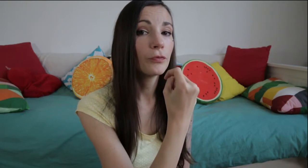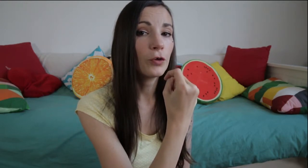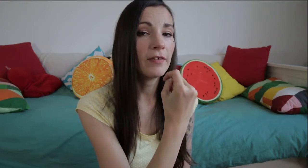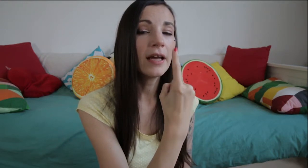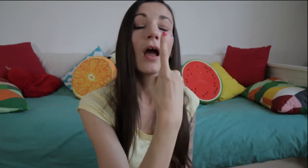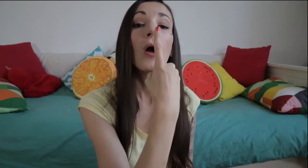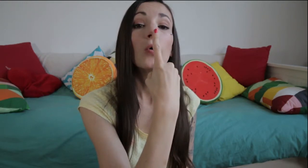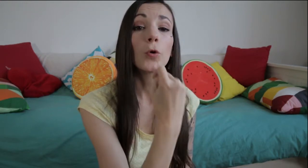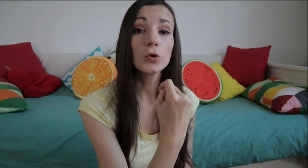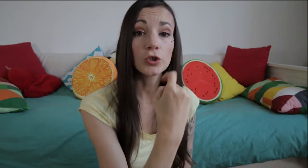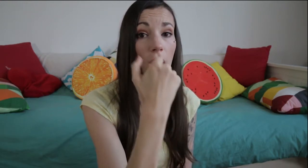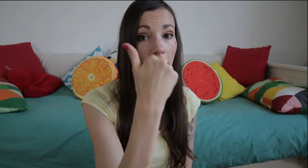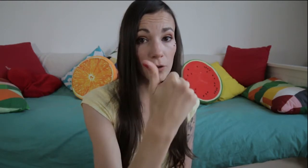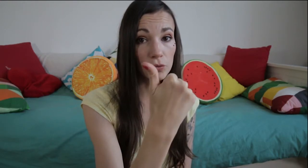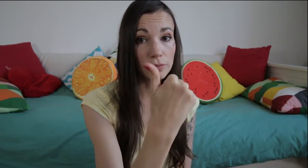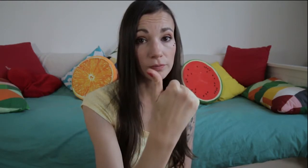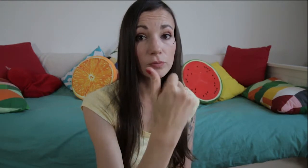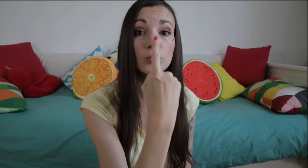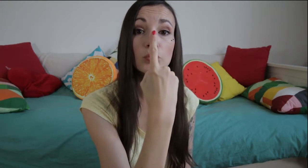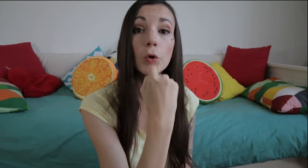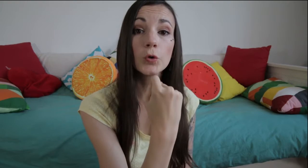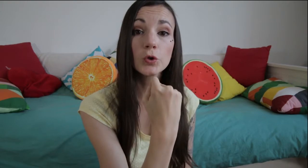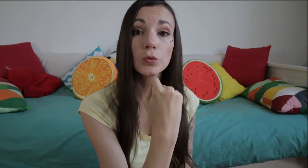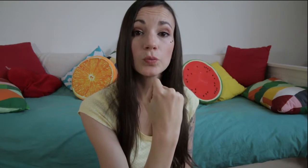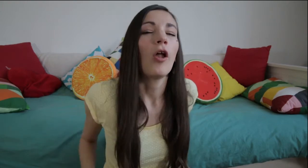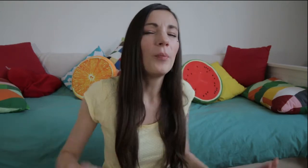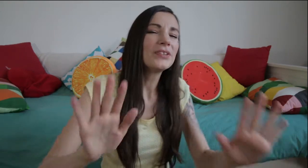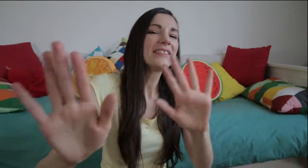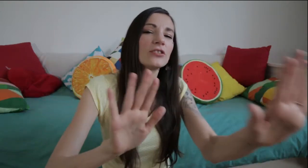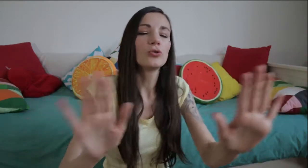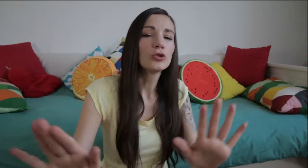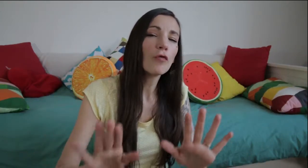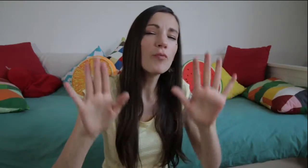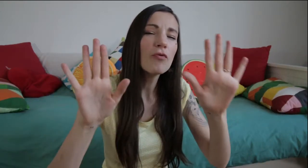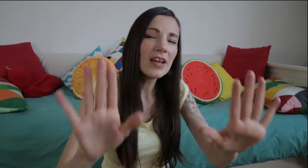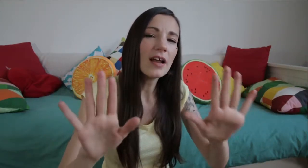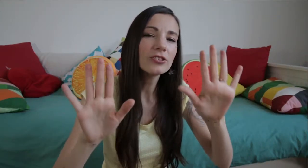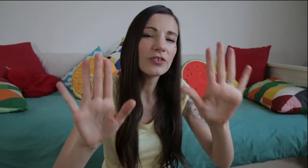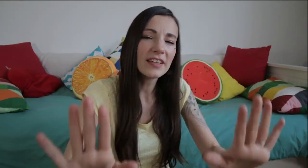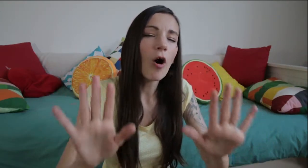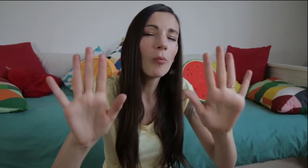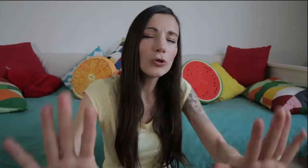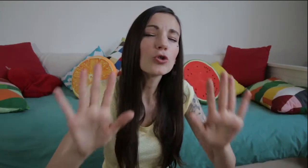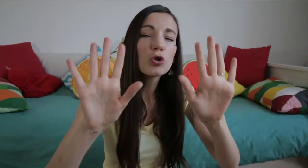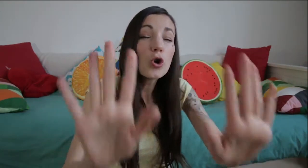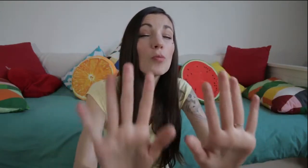Vous l'avez? Rouge, un coup. Rouge. Alors petite astuce, vous pouvez la chanter en mode slow